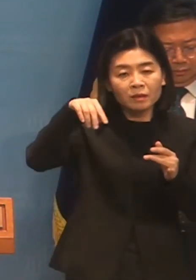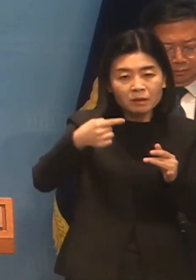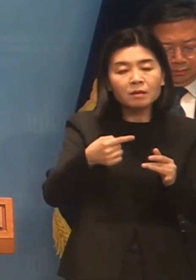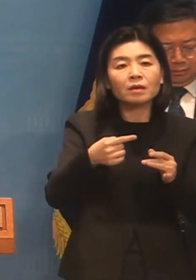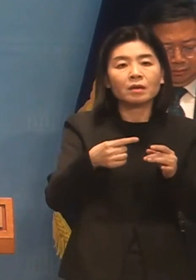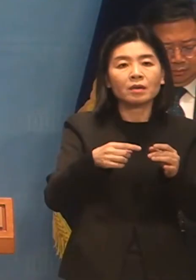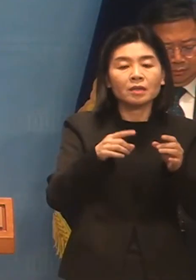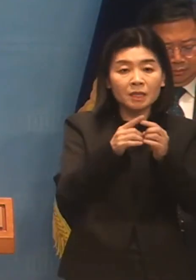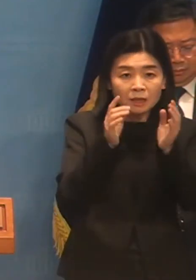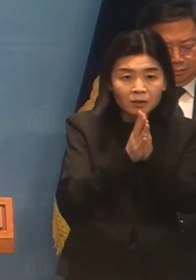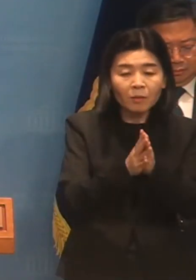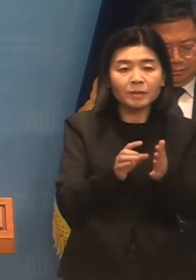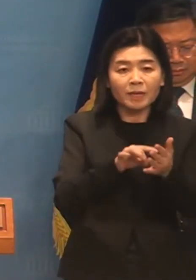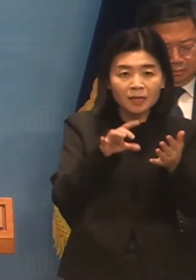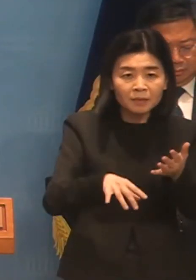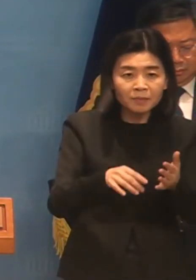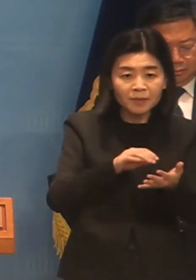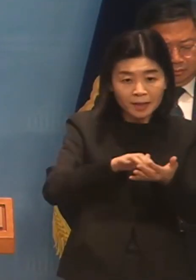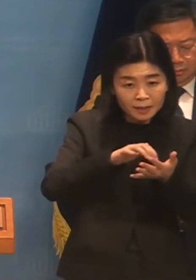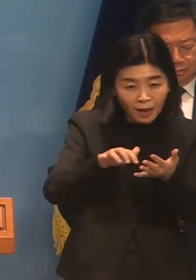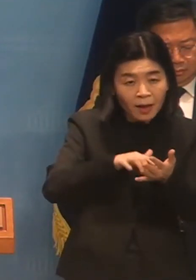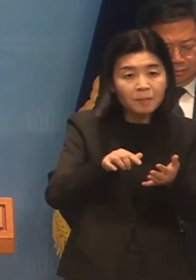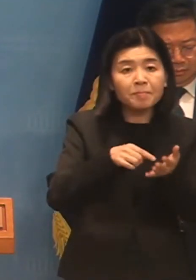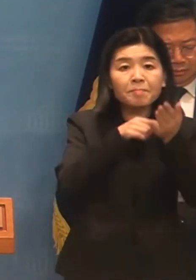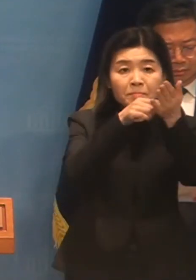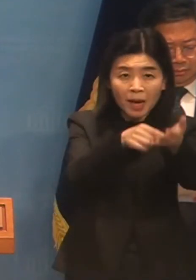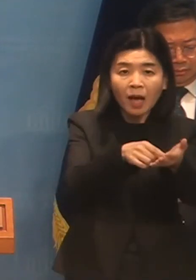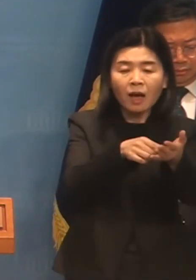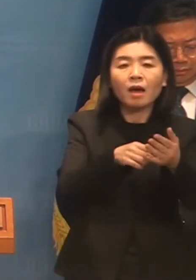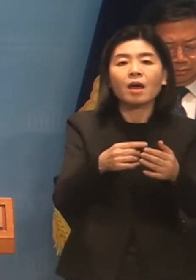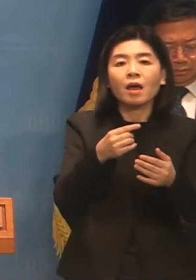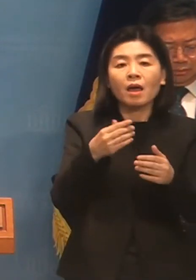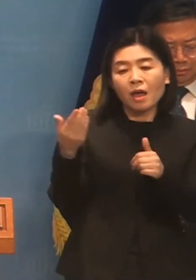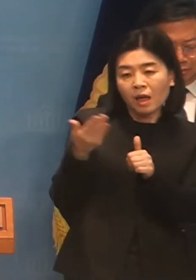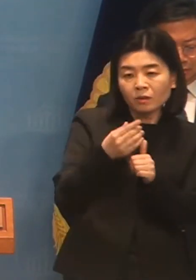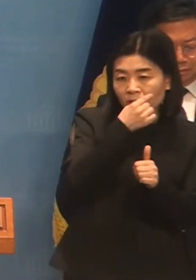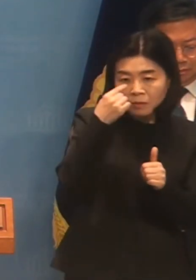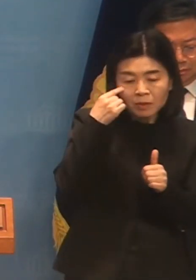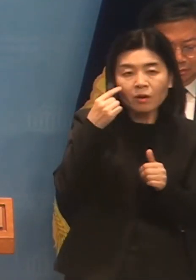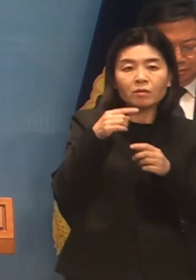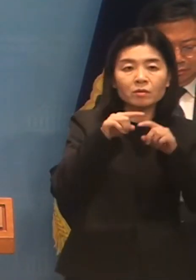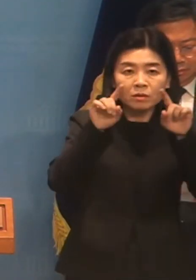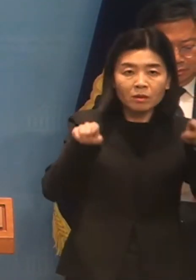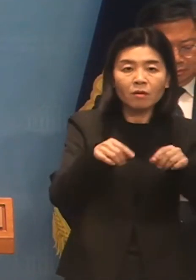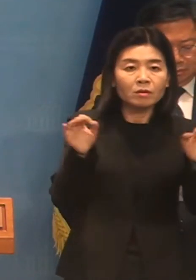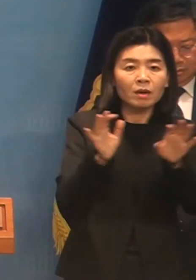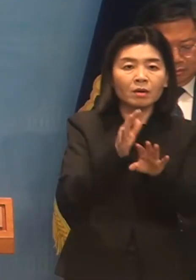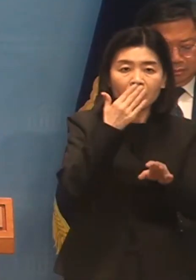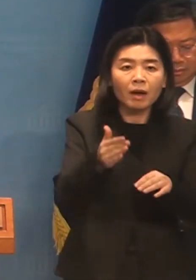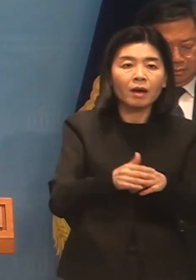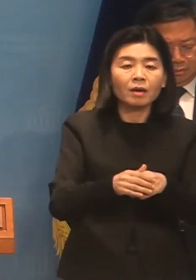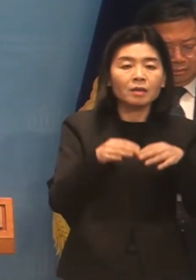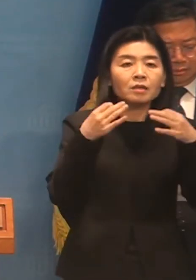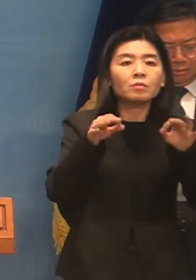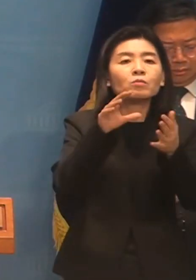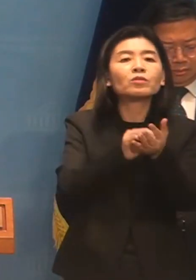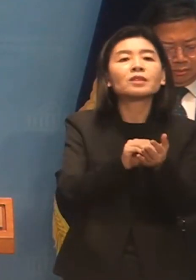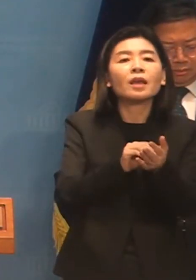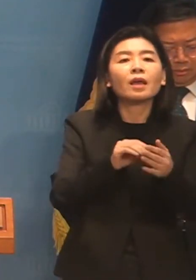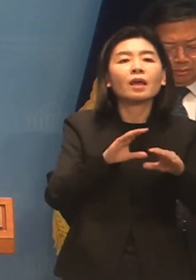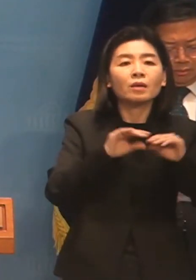되면 해촉 증명서 자체가 사라질 수 있으며 소득 증빙이 어려운 예술인들의 금융 문제 해소